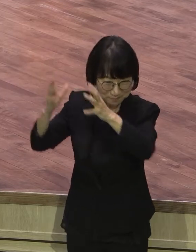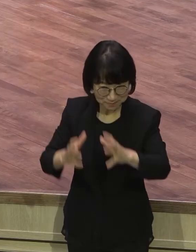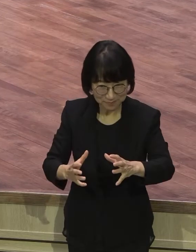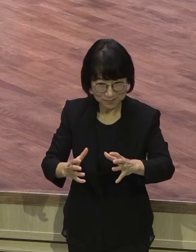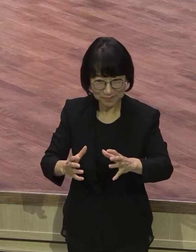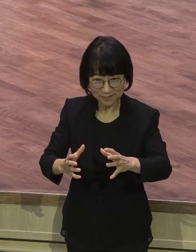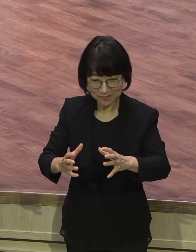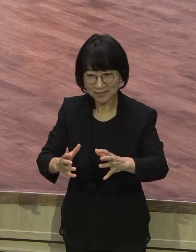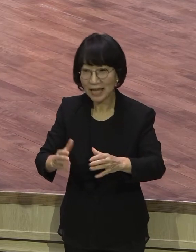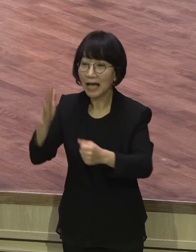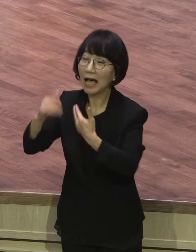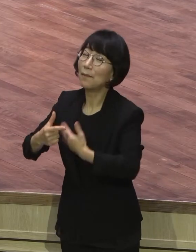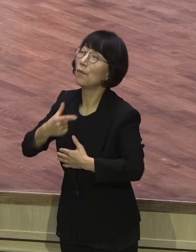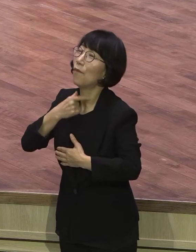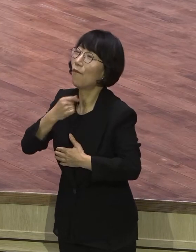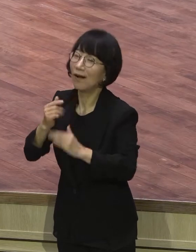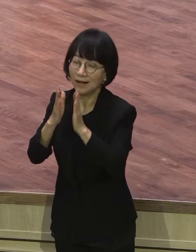한다.